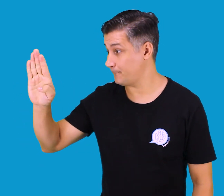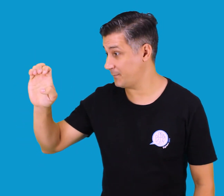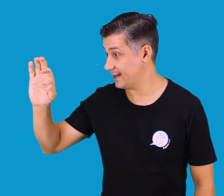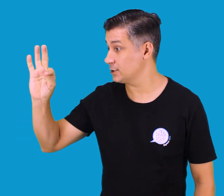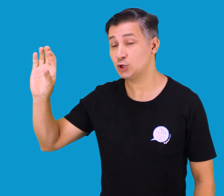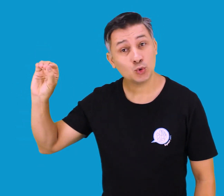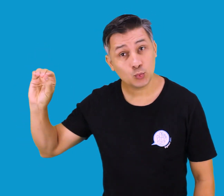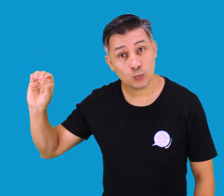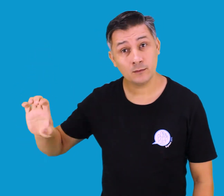ALFABETO,